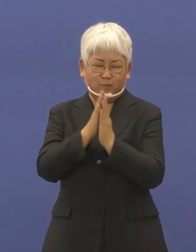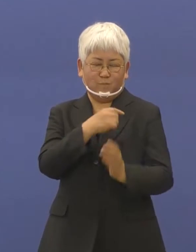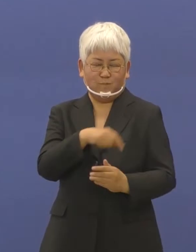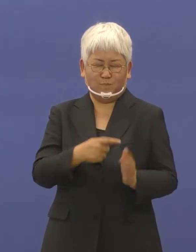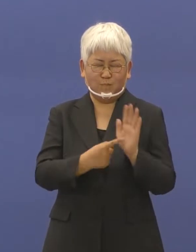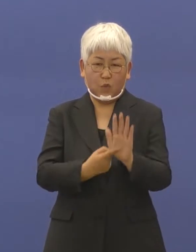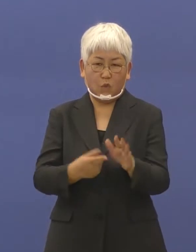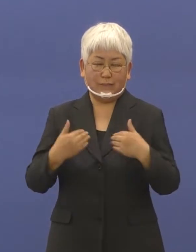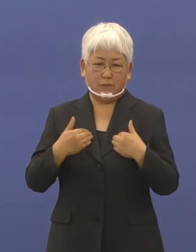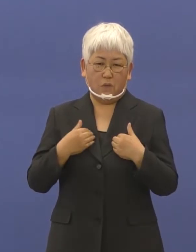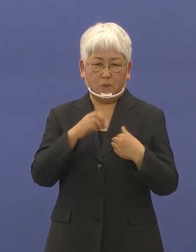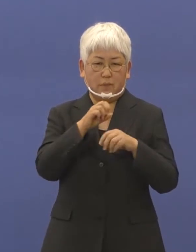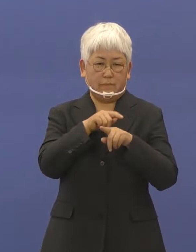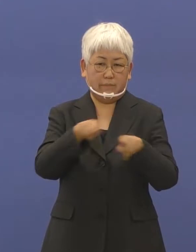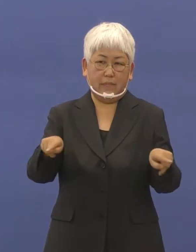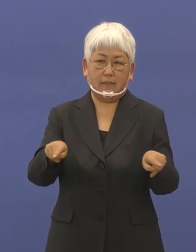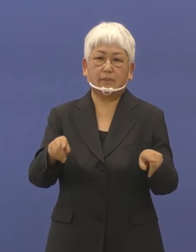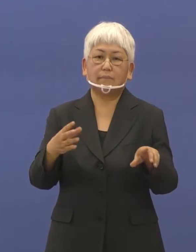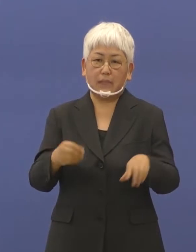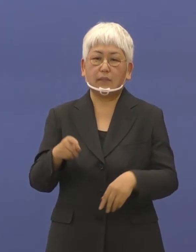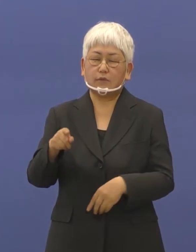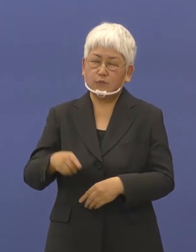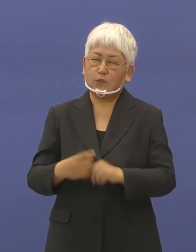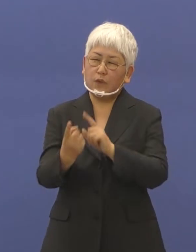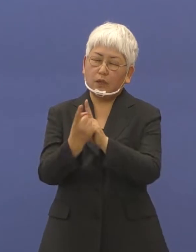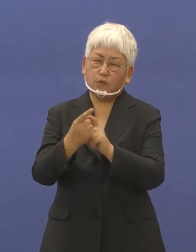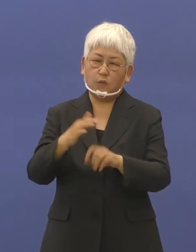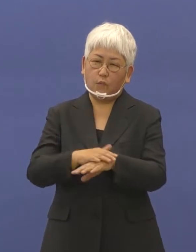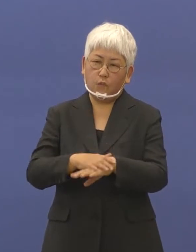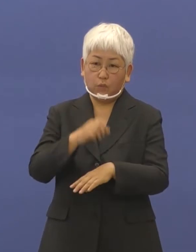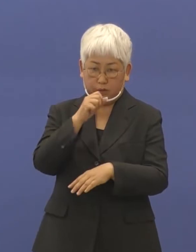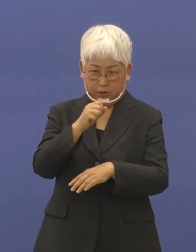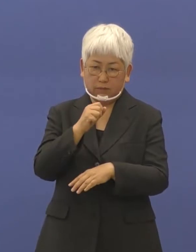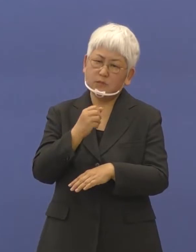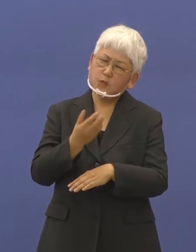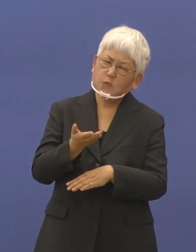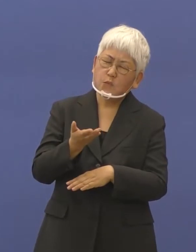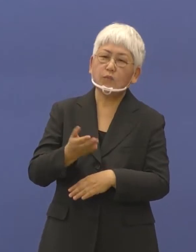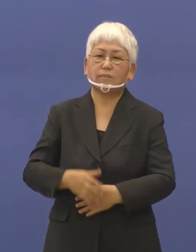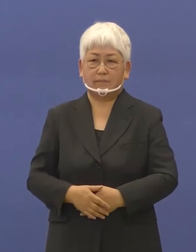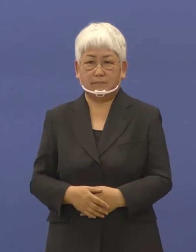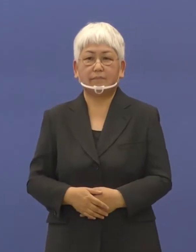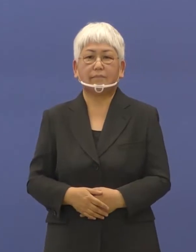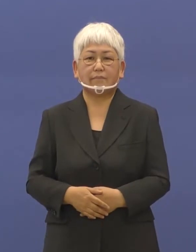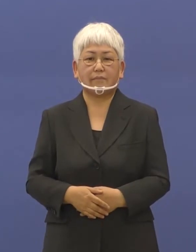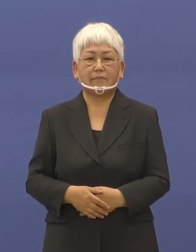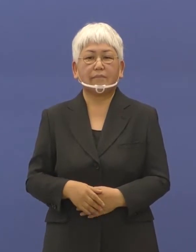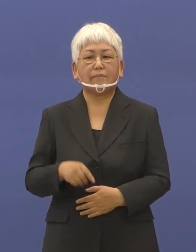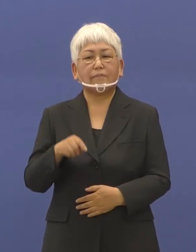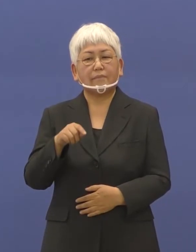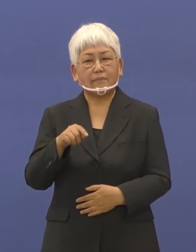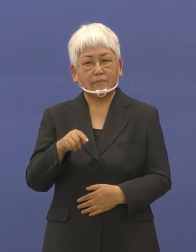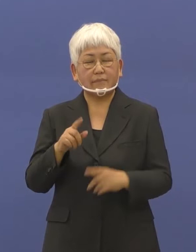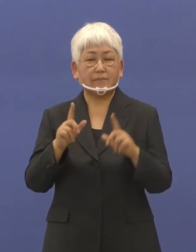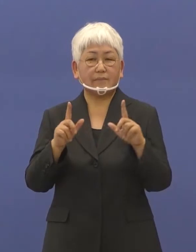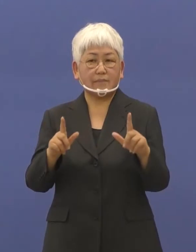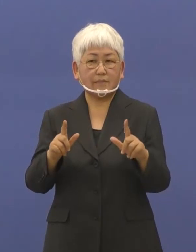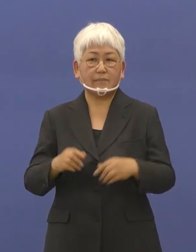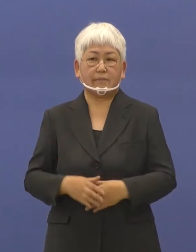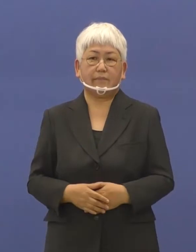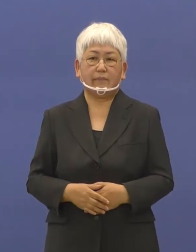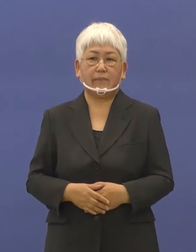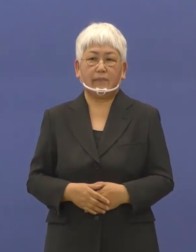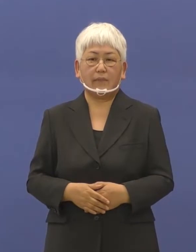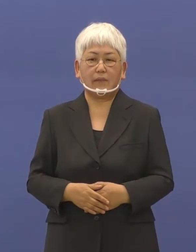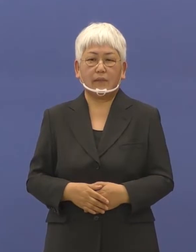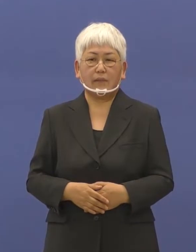応が異なるという状況についてはどのようにお考えですか。 はい、こう人の死というのはこう突き詰めると